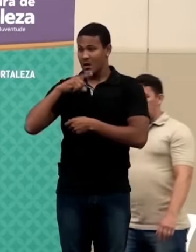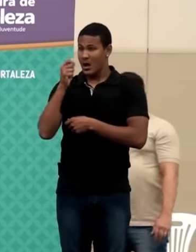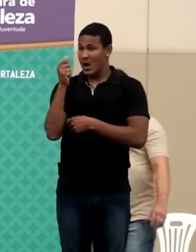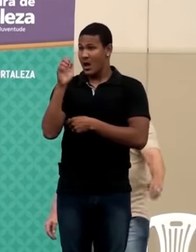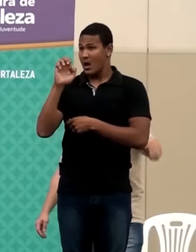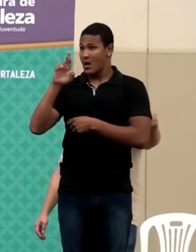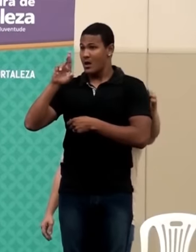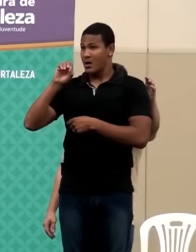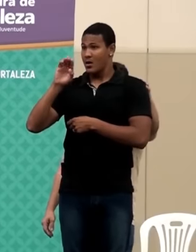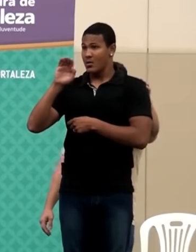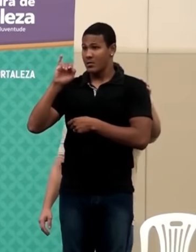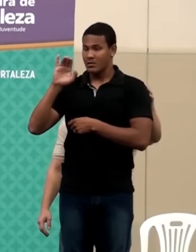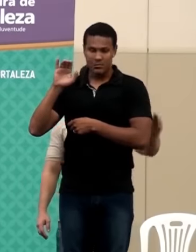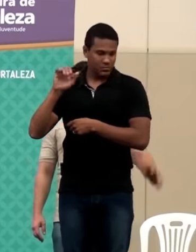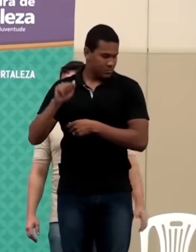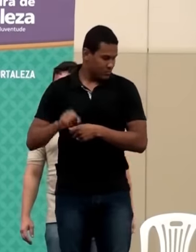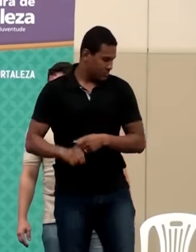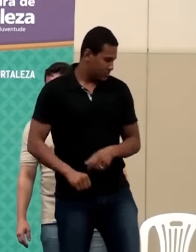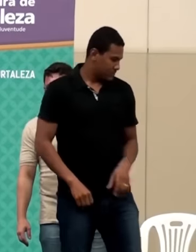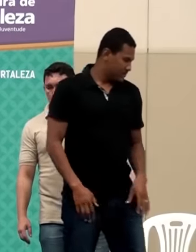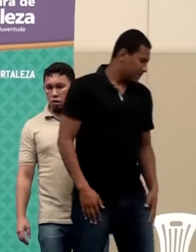aeróbicas.